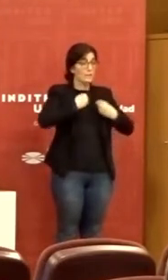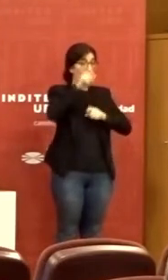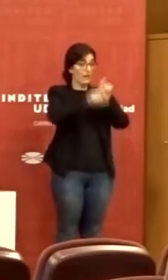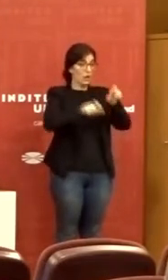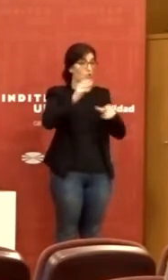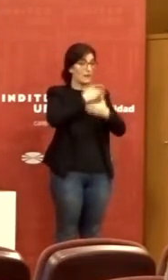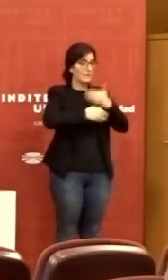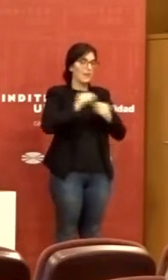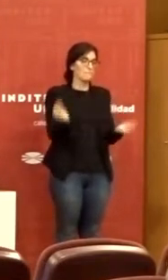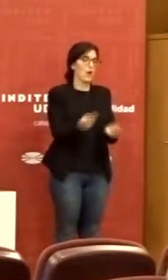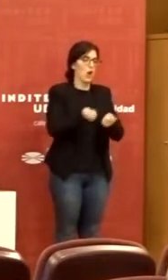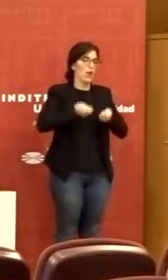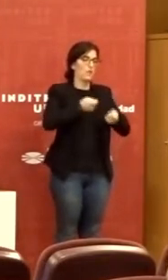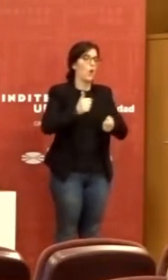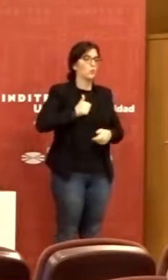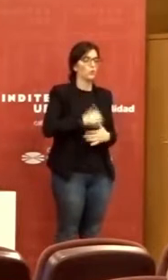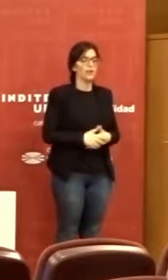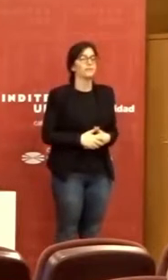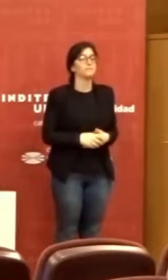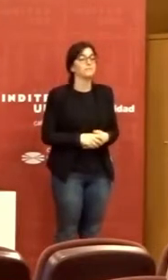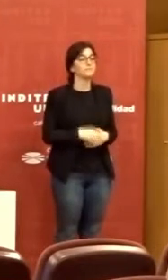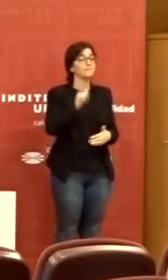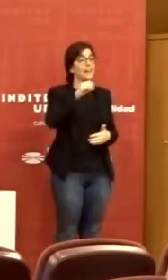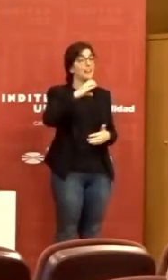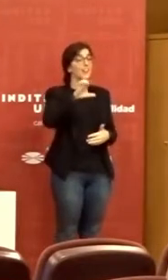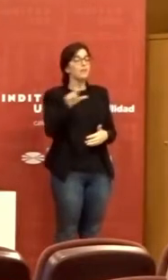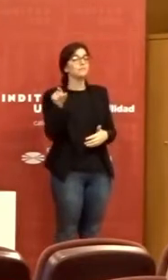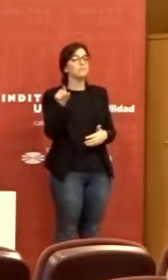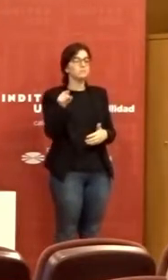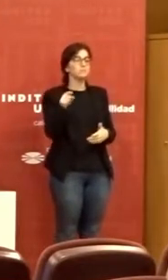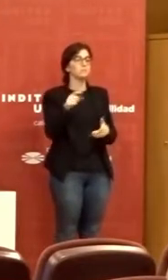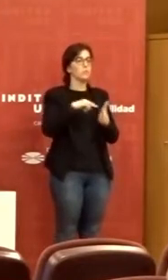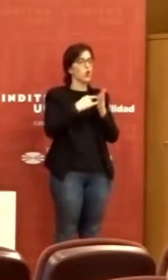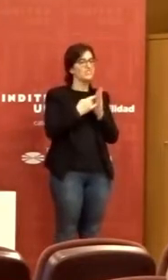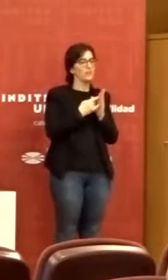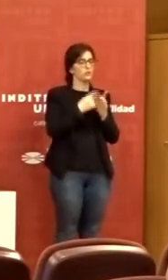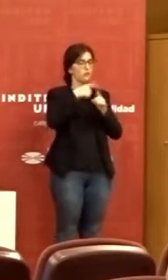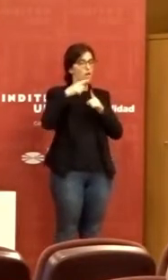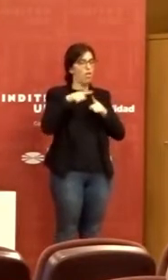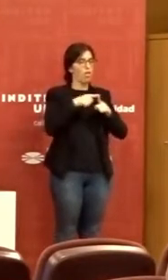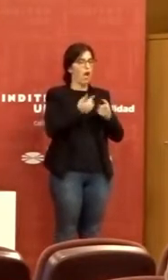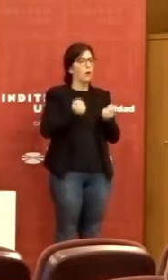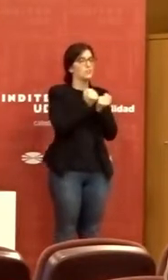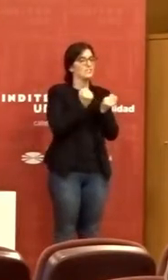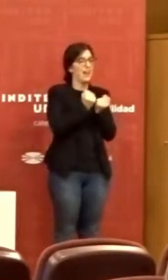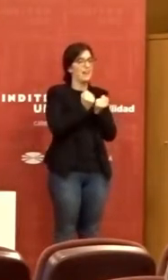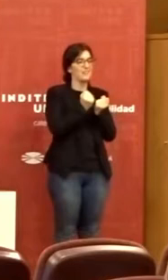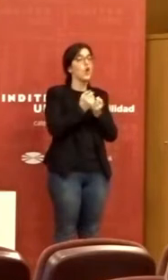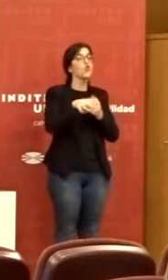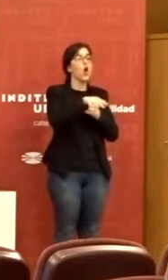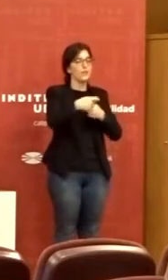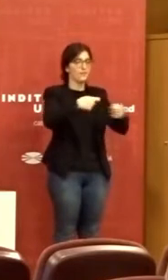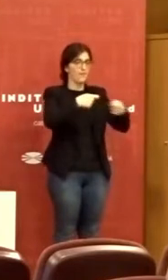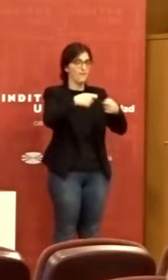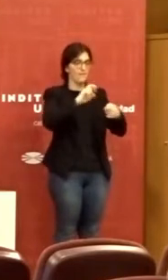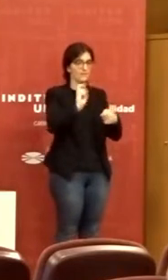discapacidad. Hace o desarrolla el título de experto universitario en tareas auxiliares en tienda. Yo he